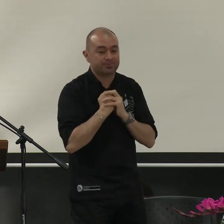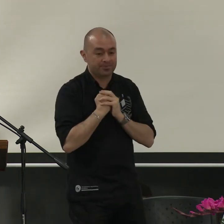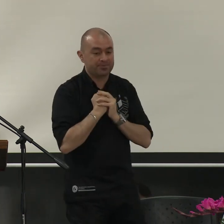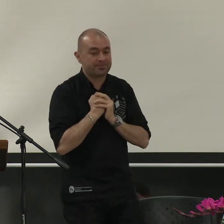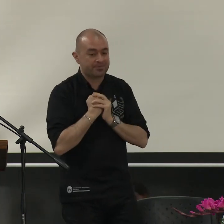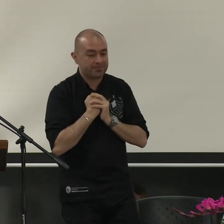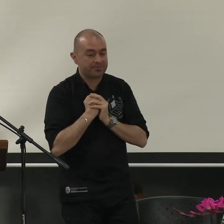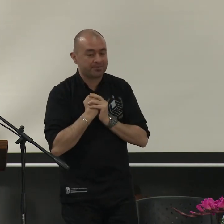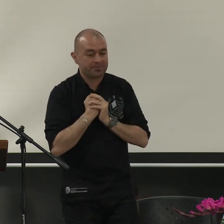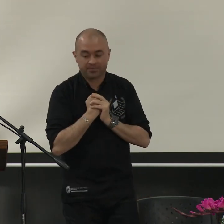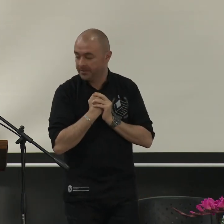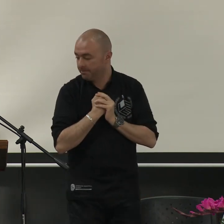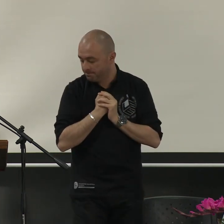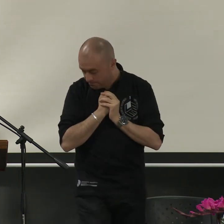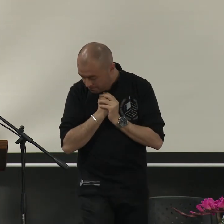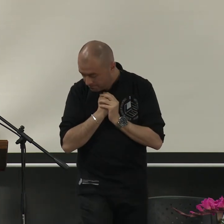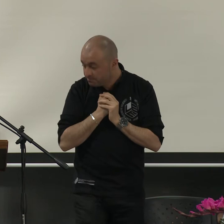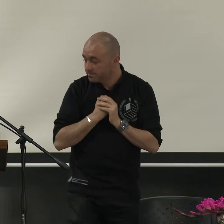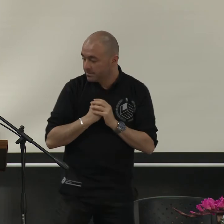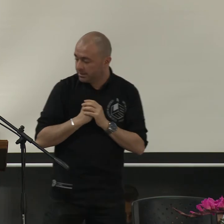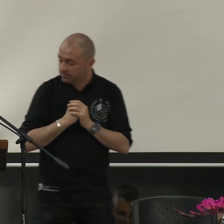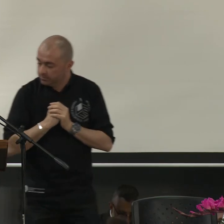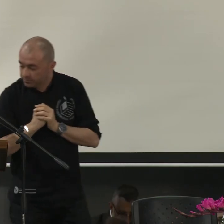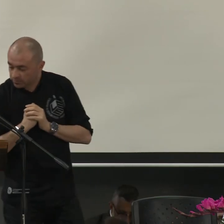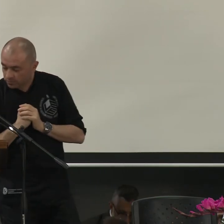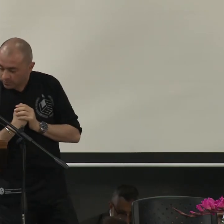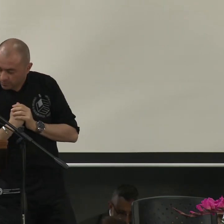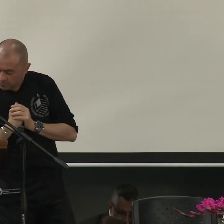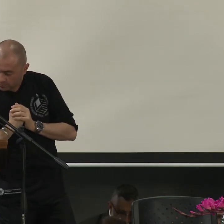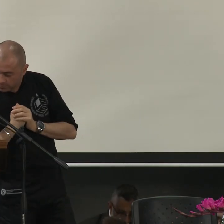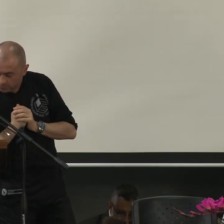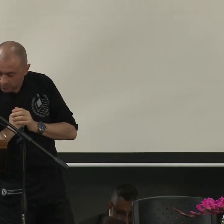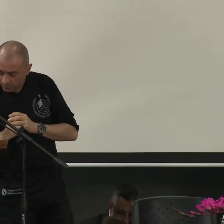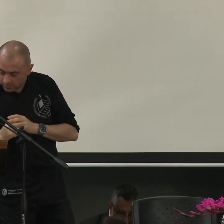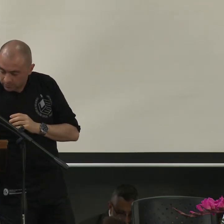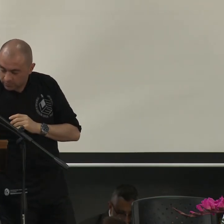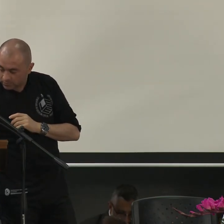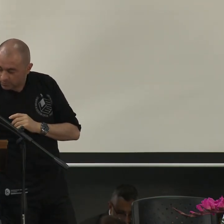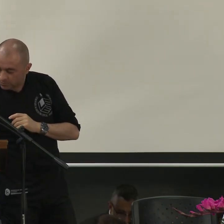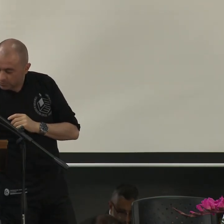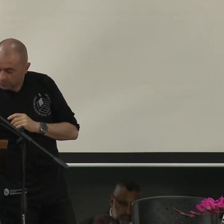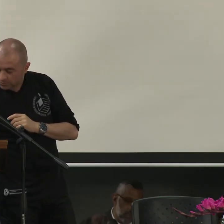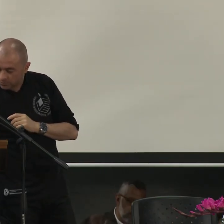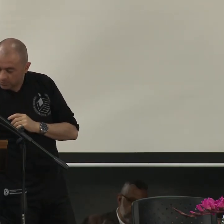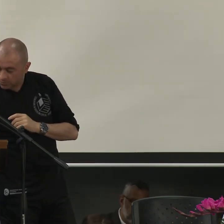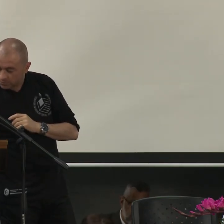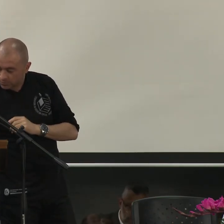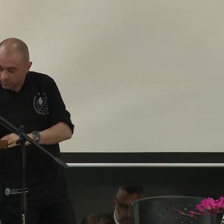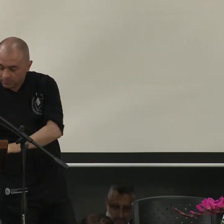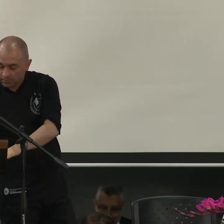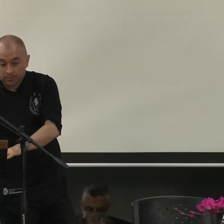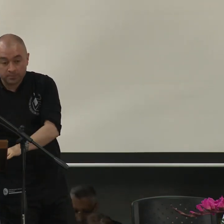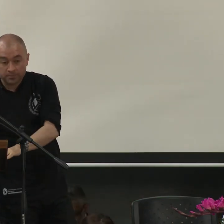profesional y lo he podido hacer soy licenciado en la educación física de esta universidad